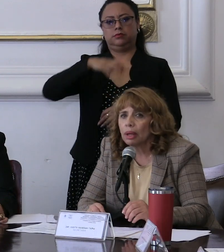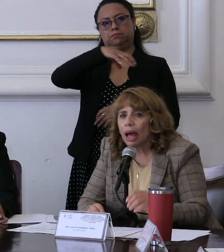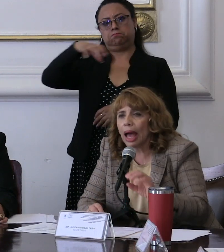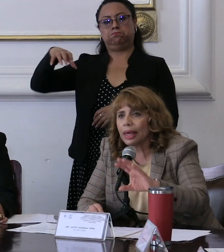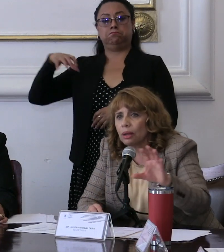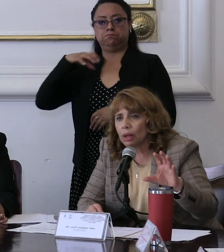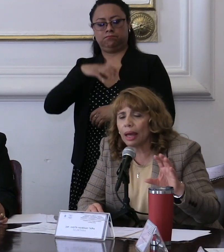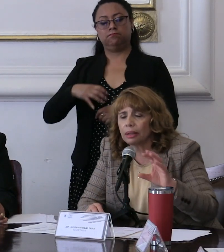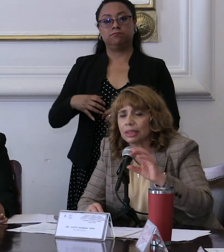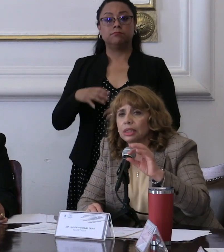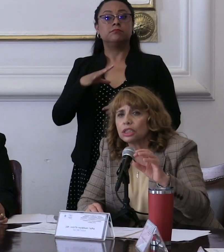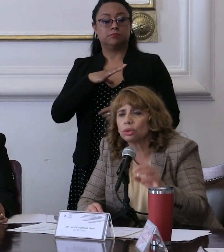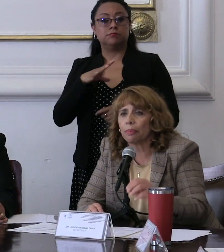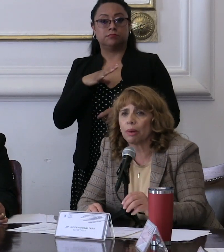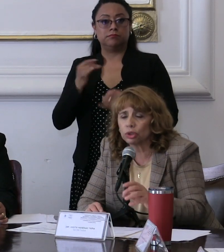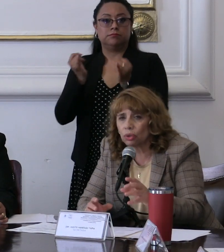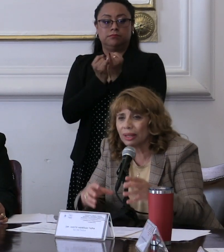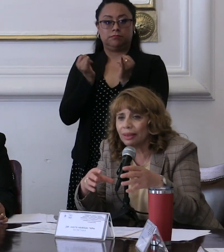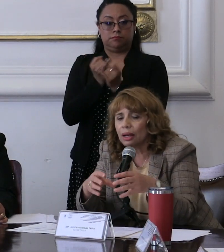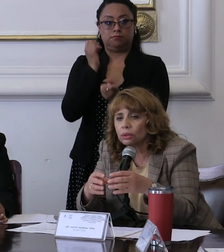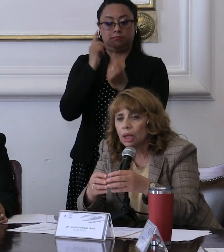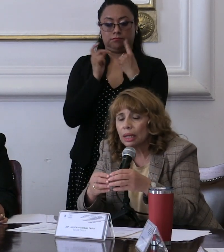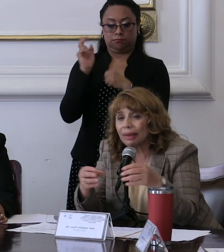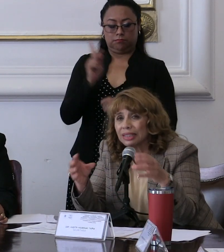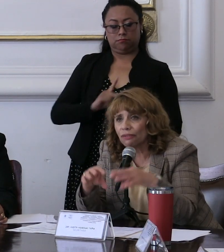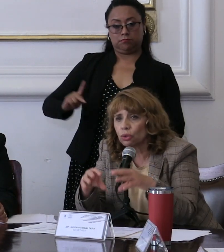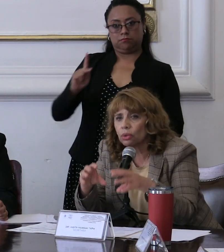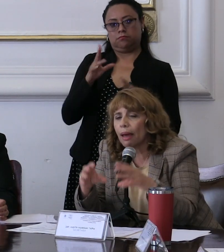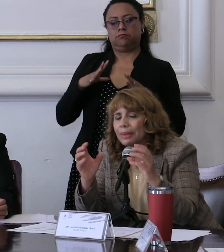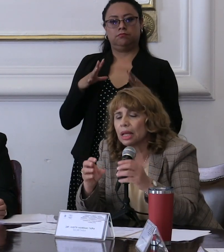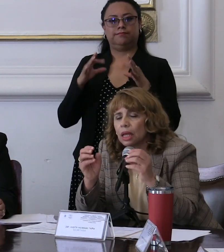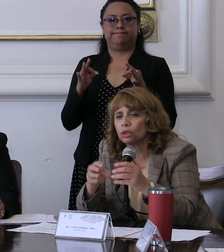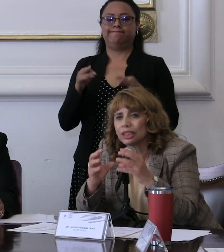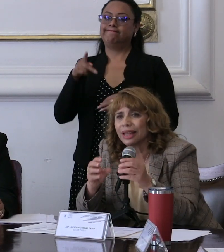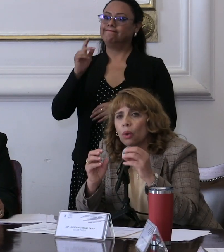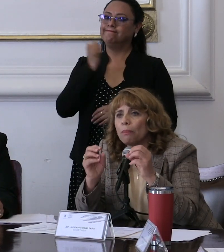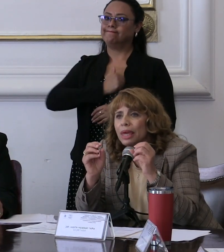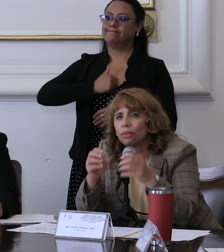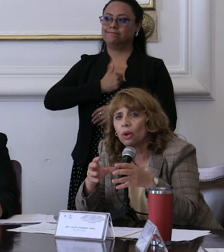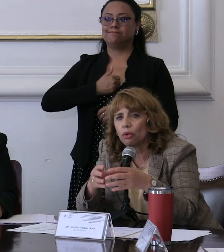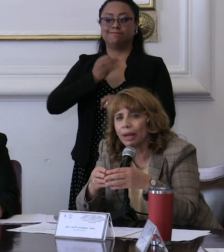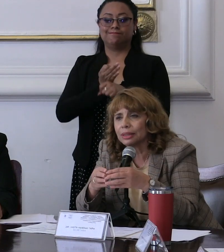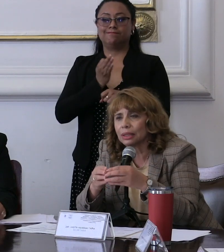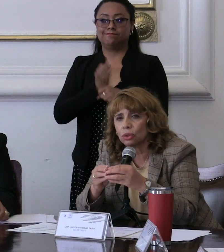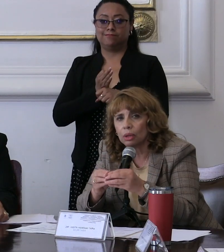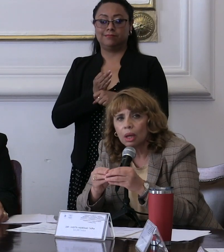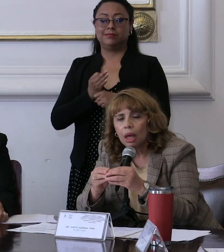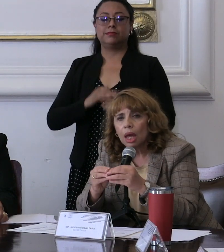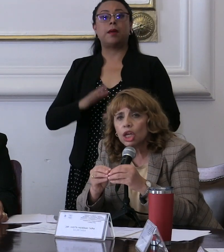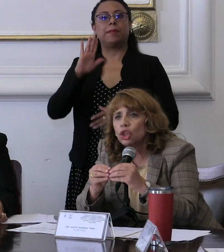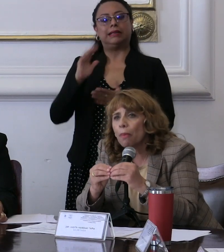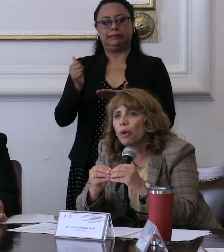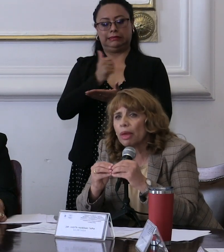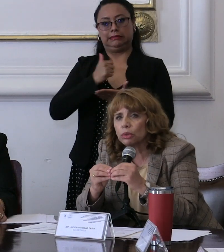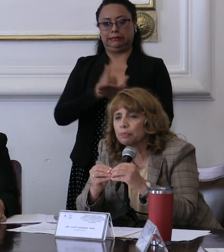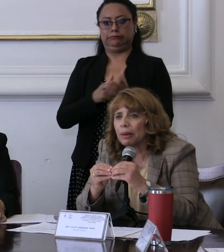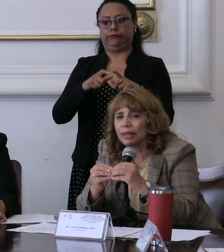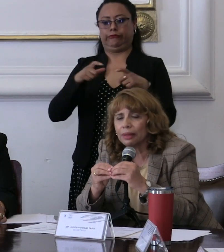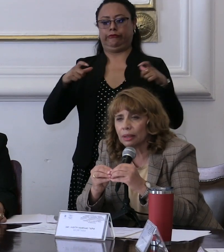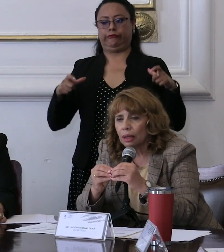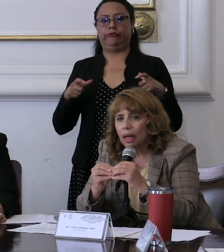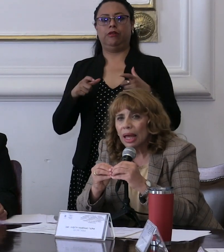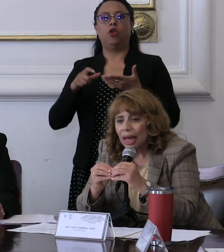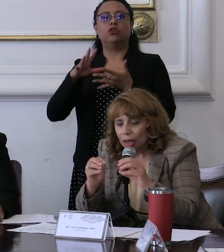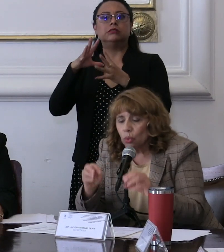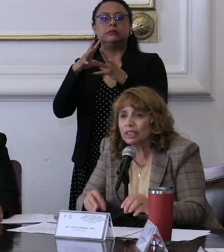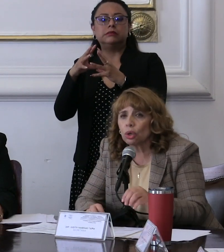aún hay resquicios de pueblos originarios que desafortunadamente se los está comiendo la urbanización. Y no podemos